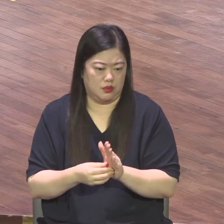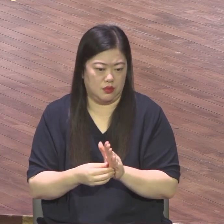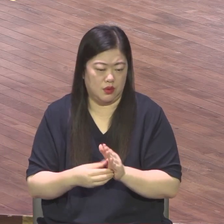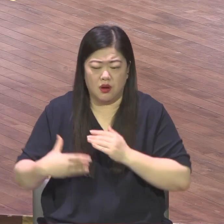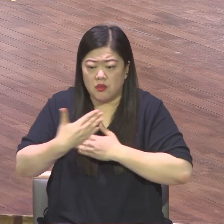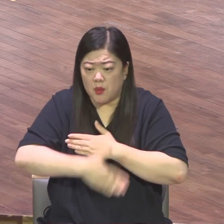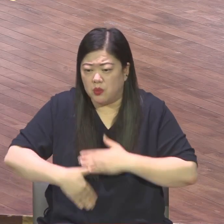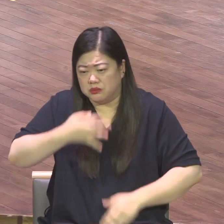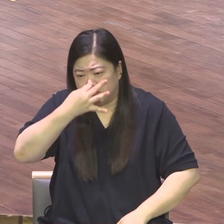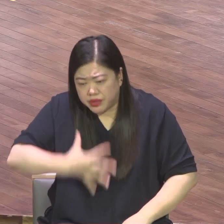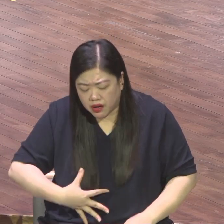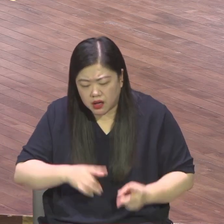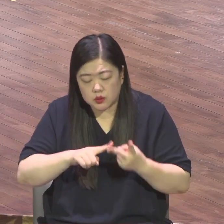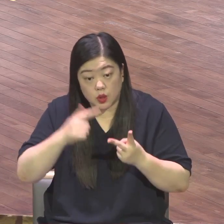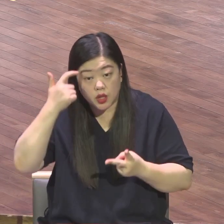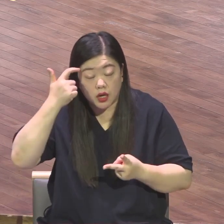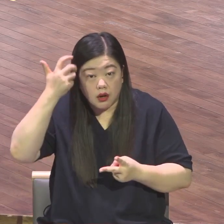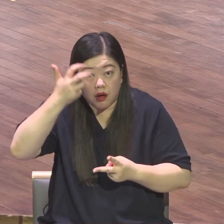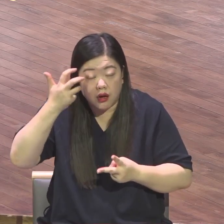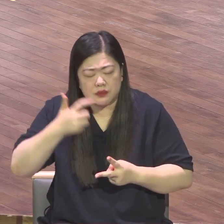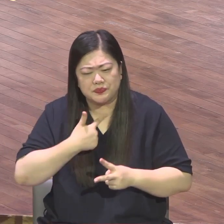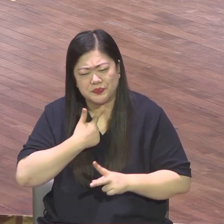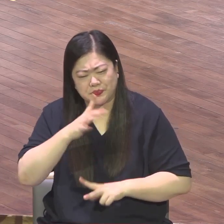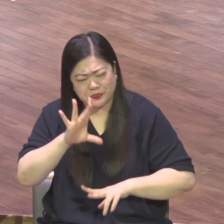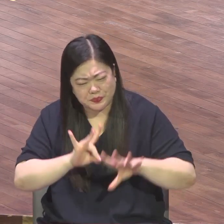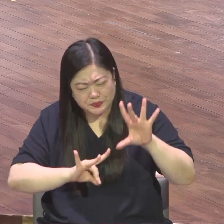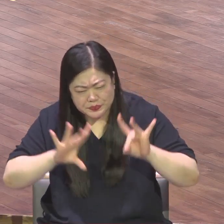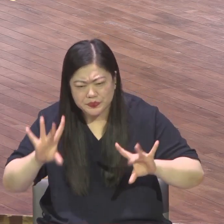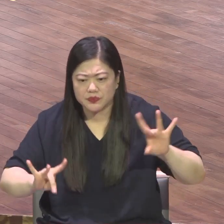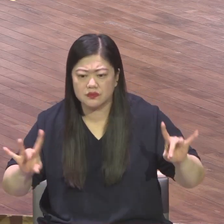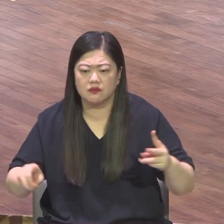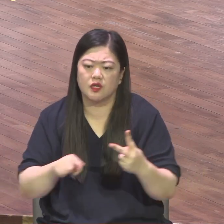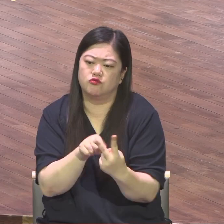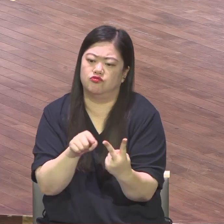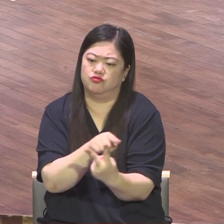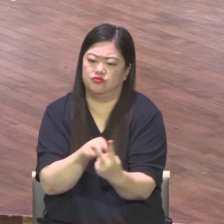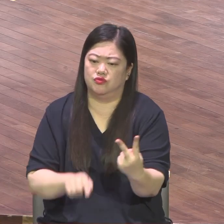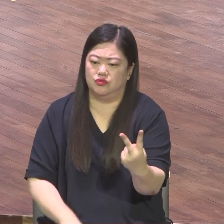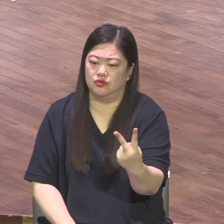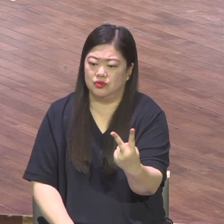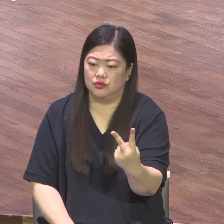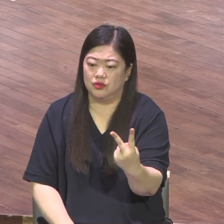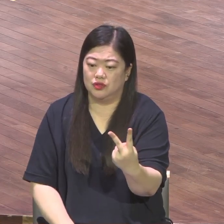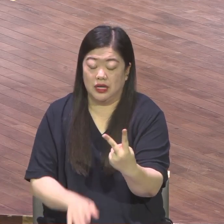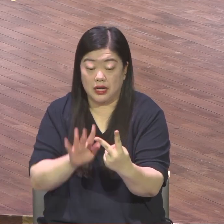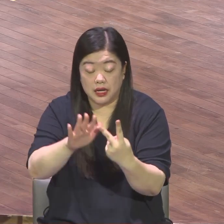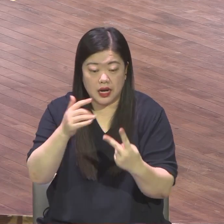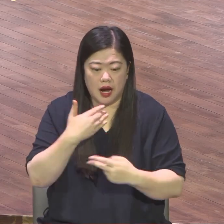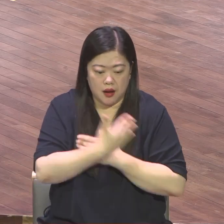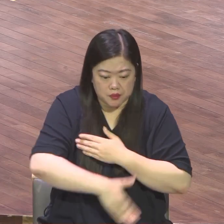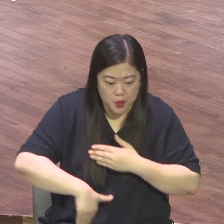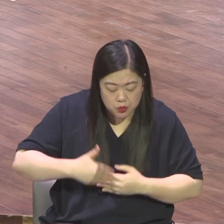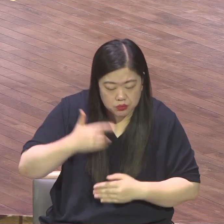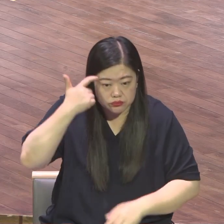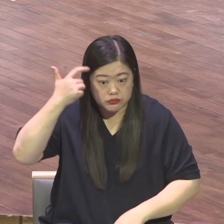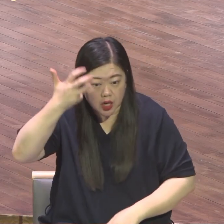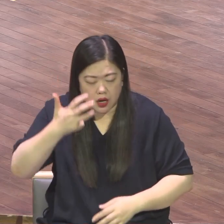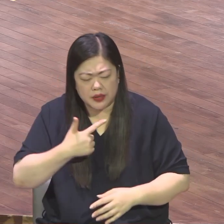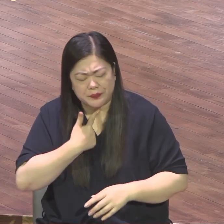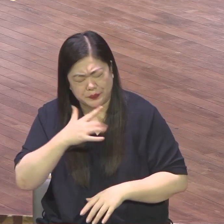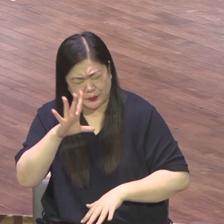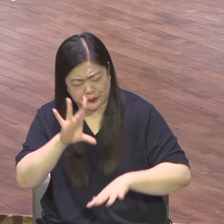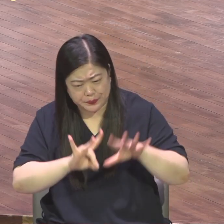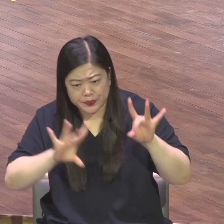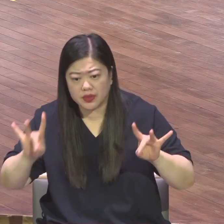고통, 영적 목마름 이 고통이 보통 고통이 아니거든요. 육적으로, 영적으로